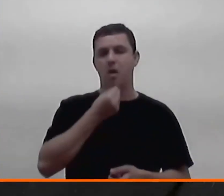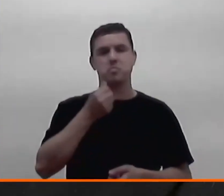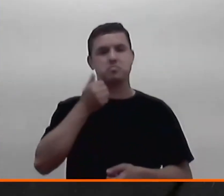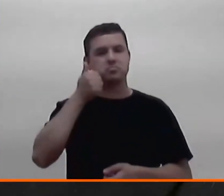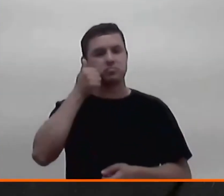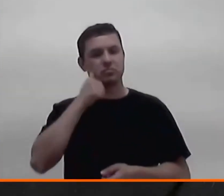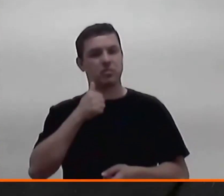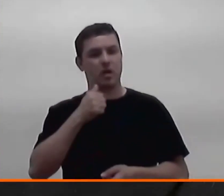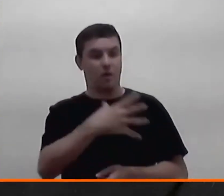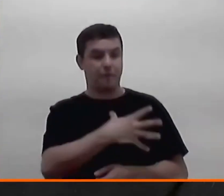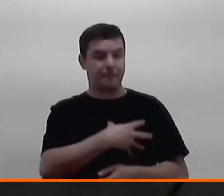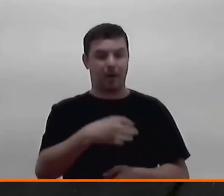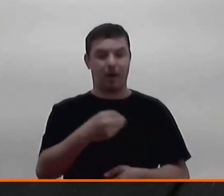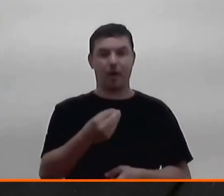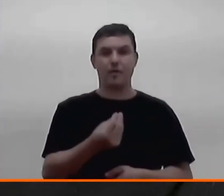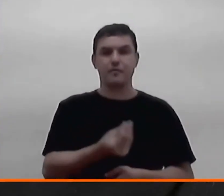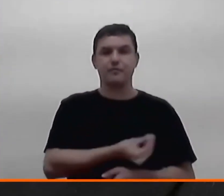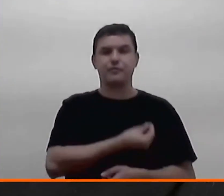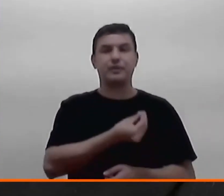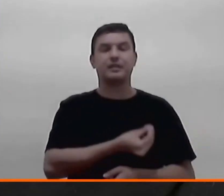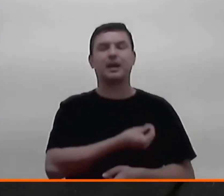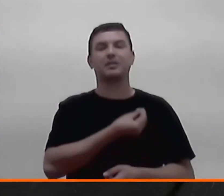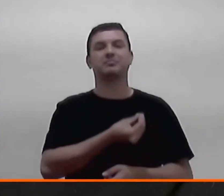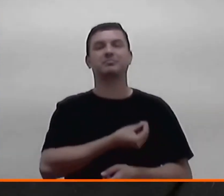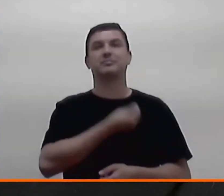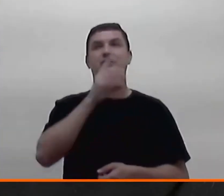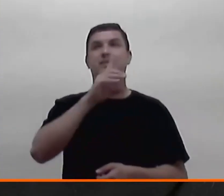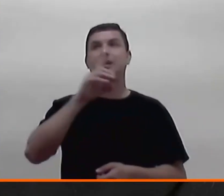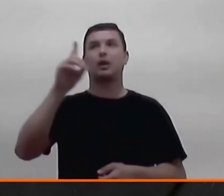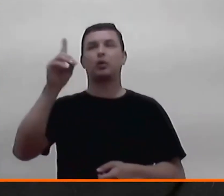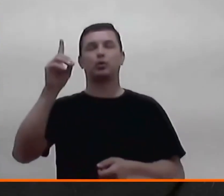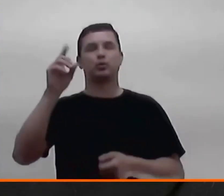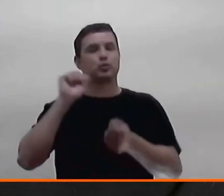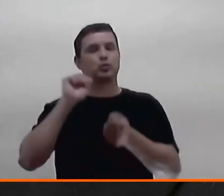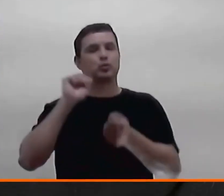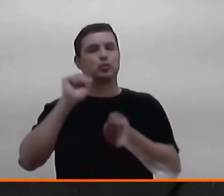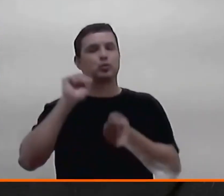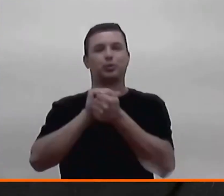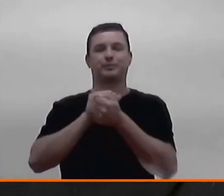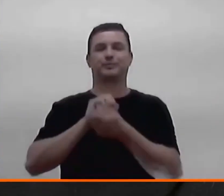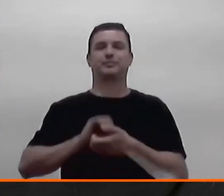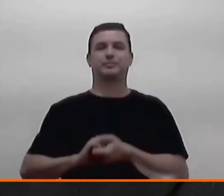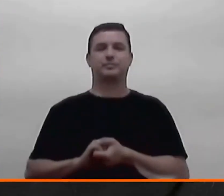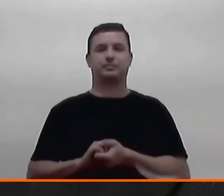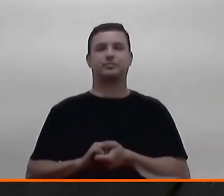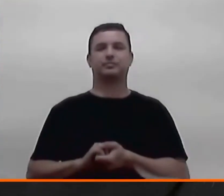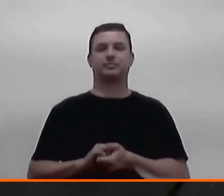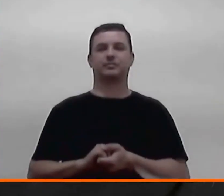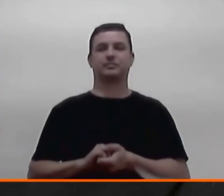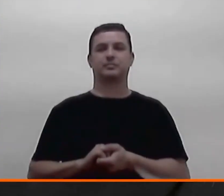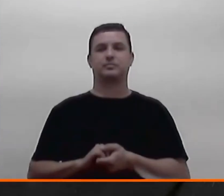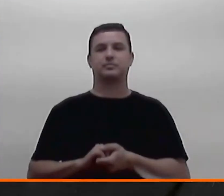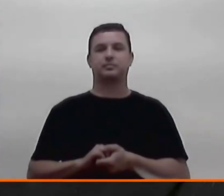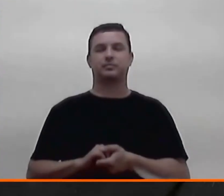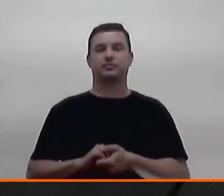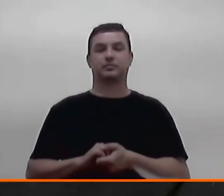vida, é vida de Deus, amém? Isso é questão de vida. E